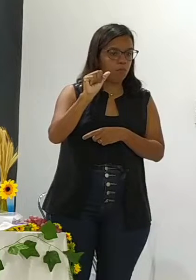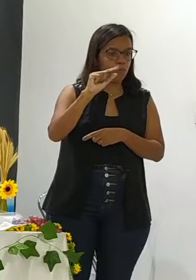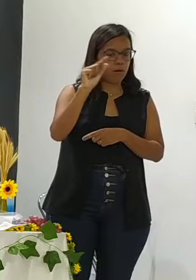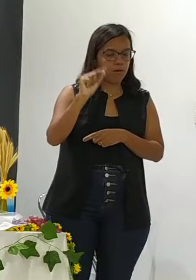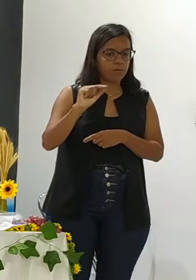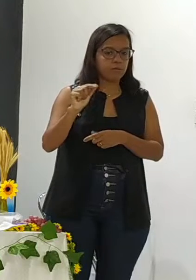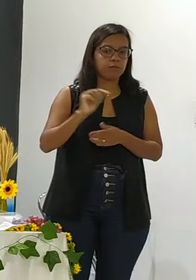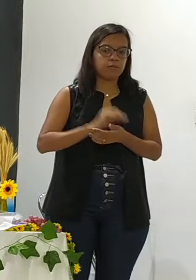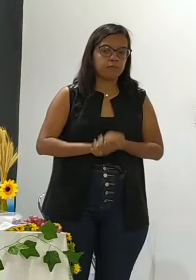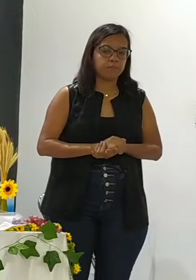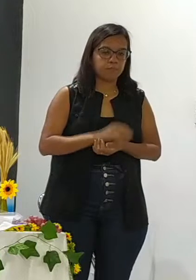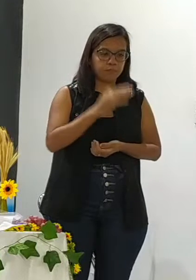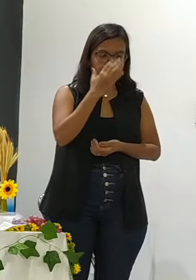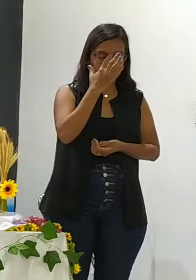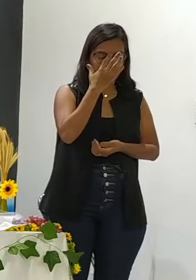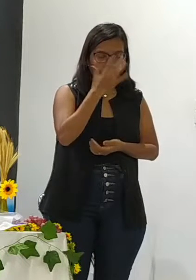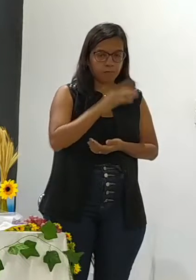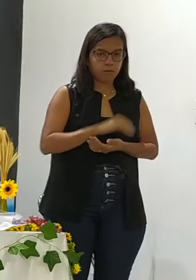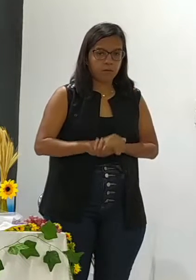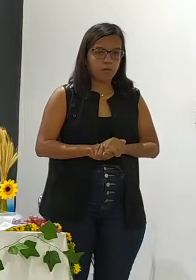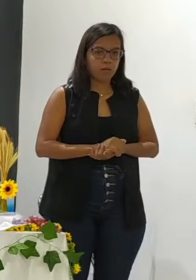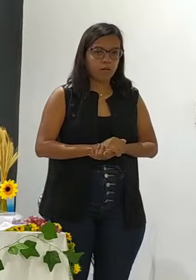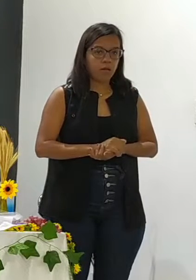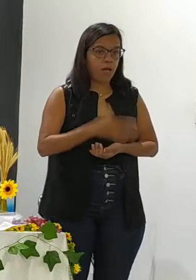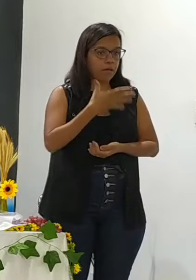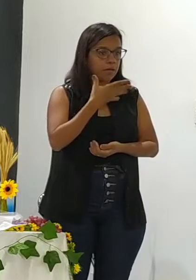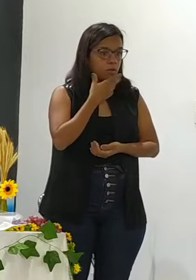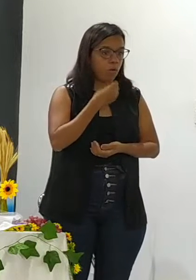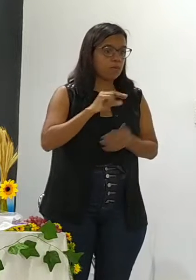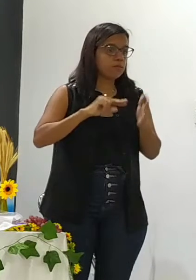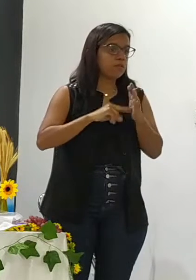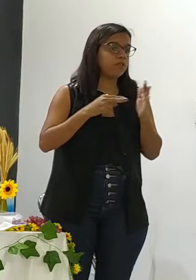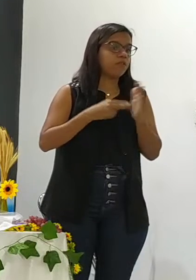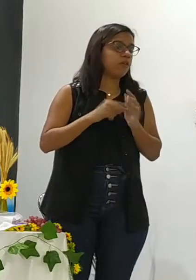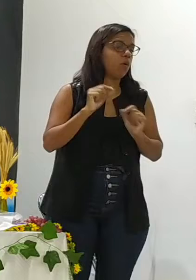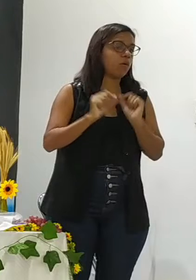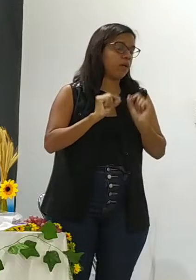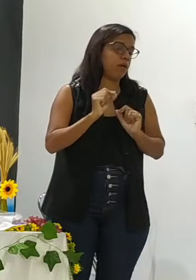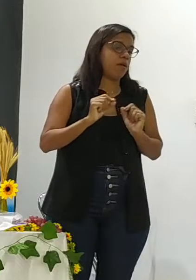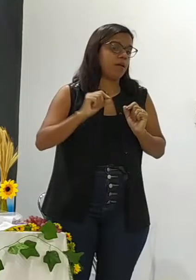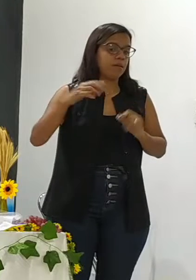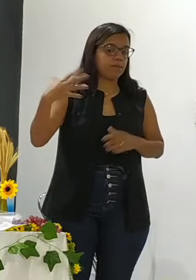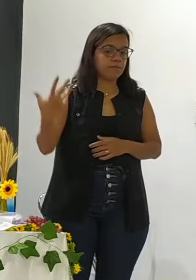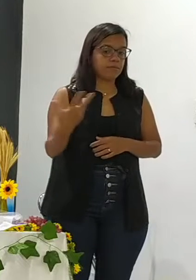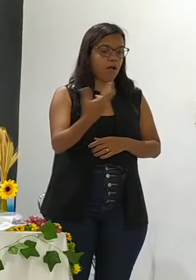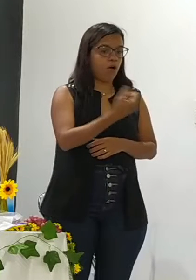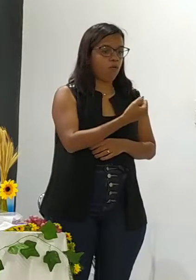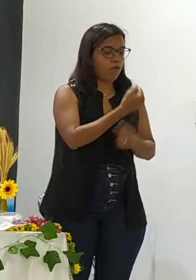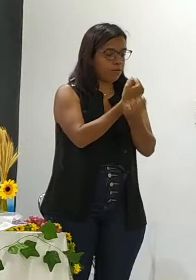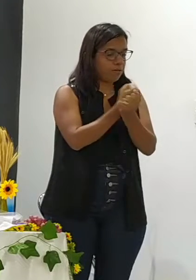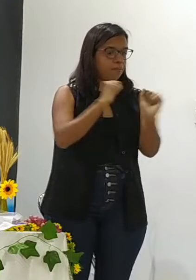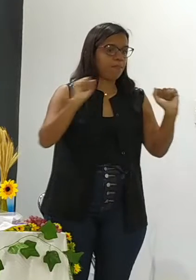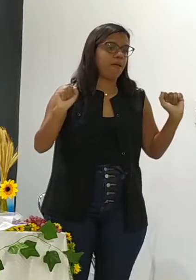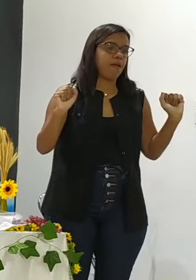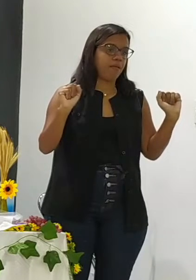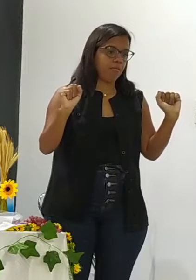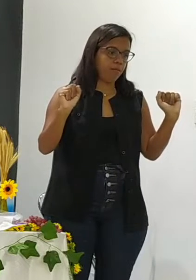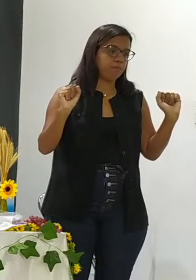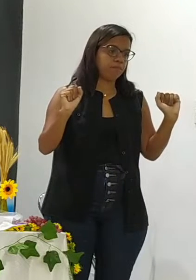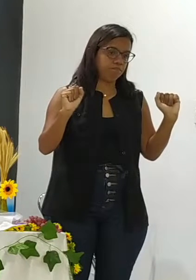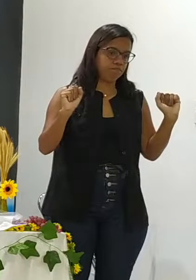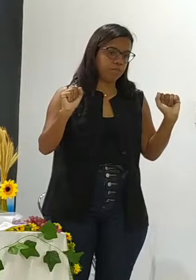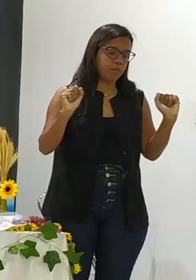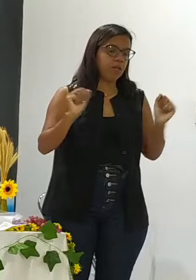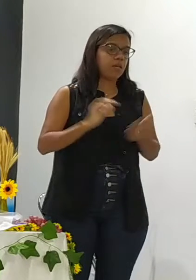Jesus, aquele que rime, aquele que salva, aquele que liberta. Aleluia, glória a Deus.